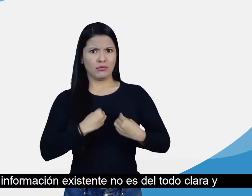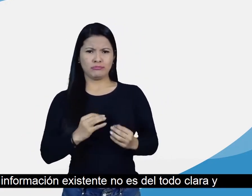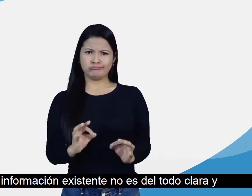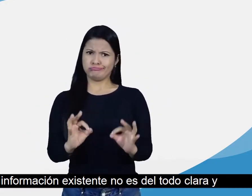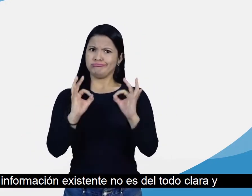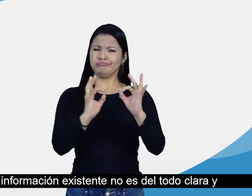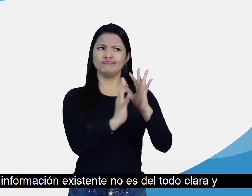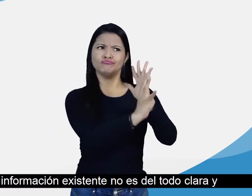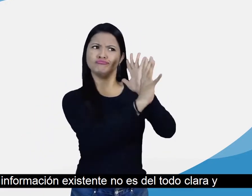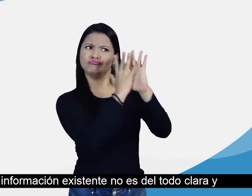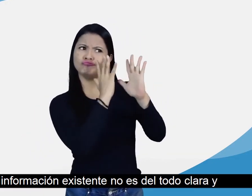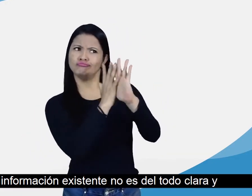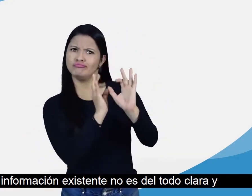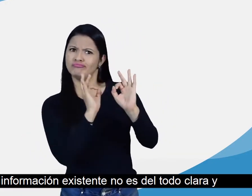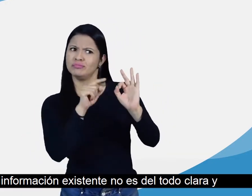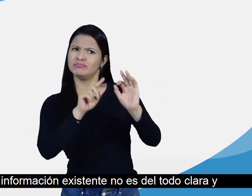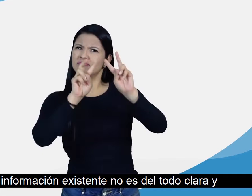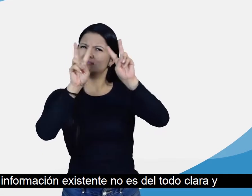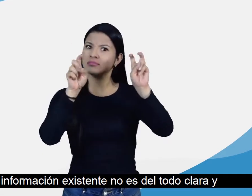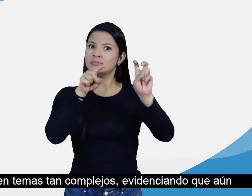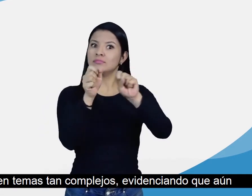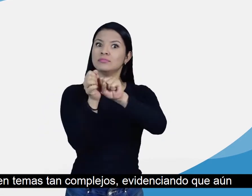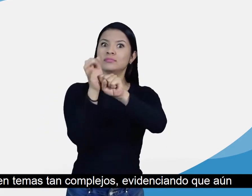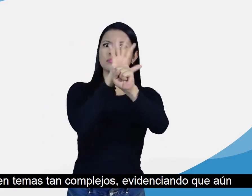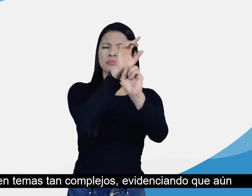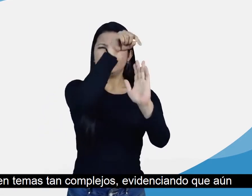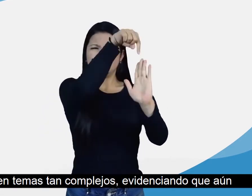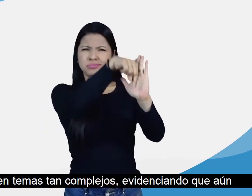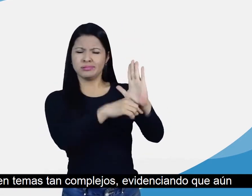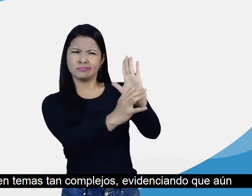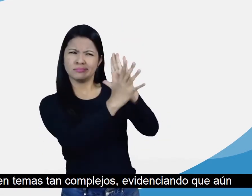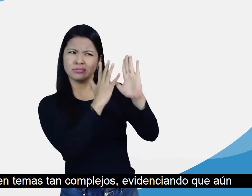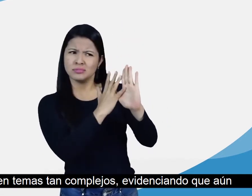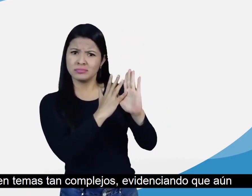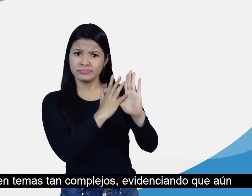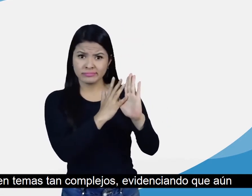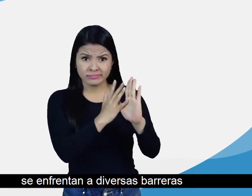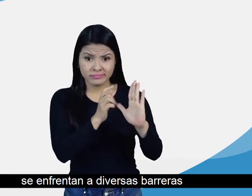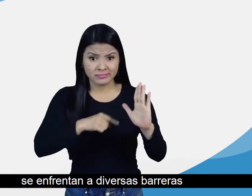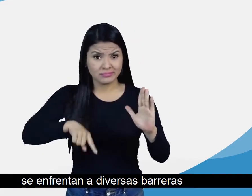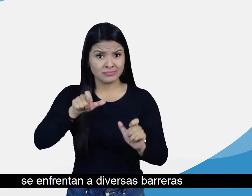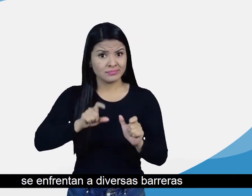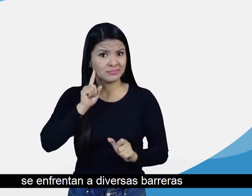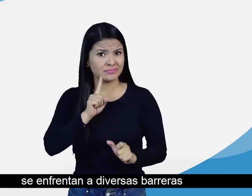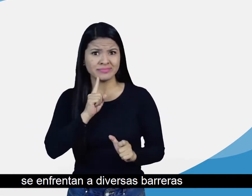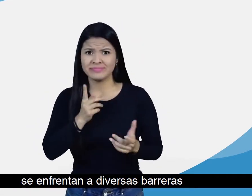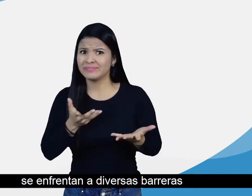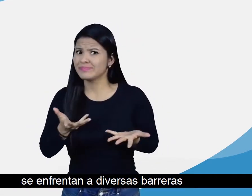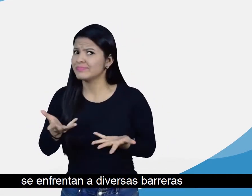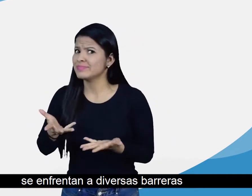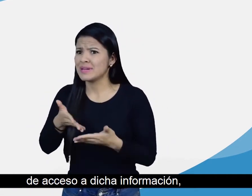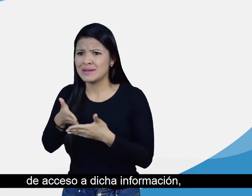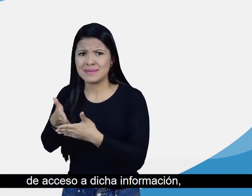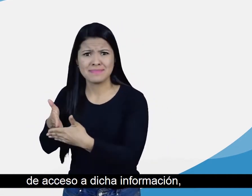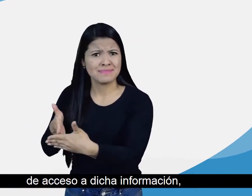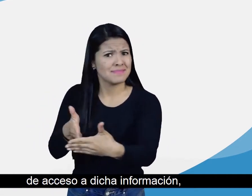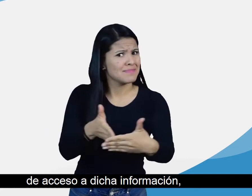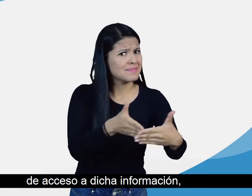la información existente no es del todo clara y más en temas tan complejos, evidenciando que aún se enfrentan a diversas barreras de acceso a